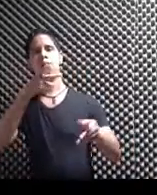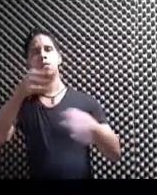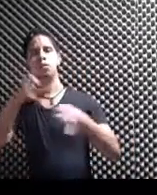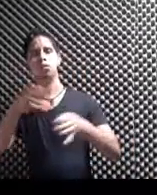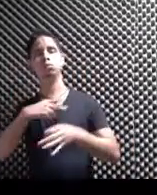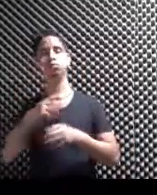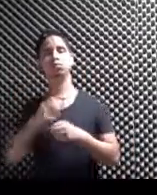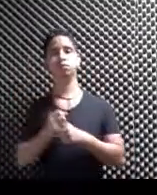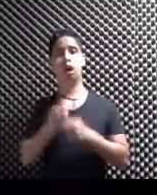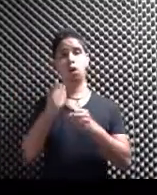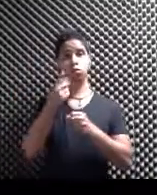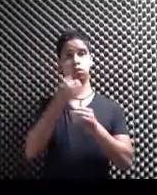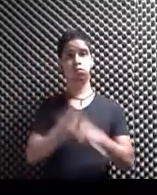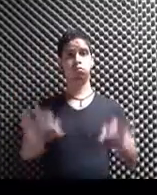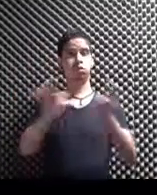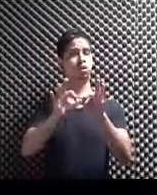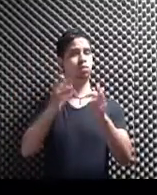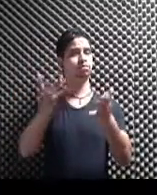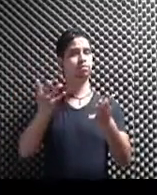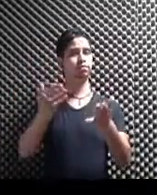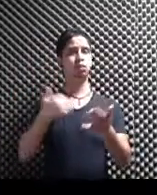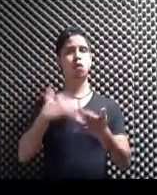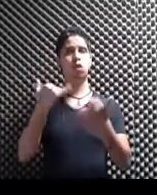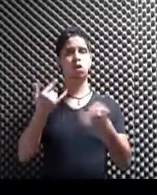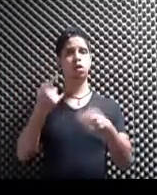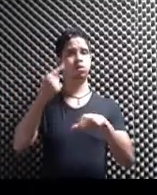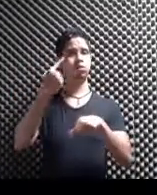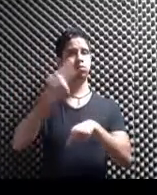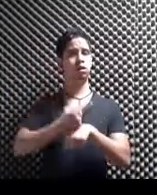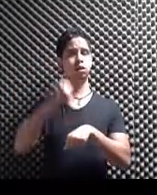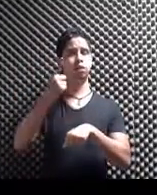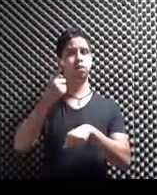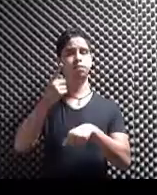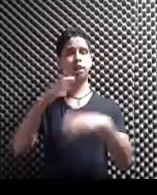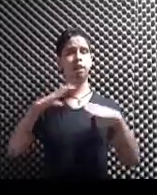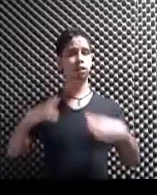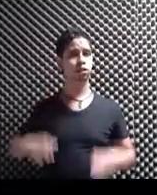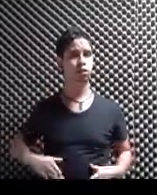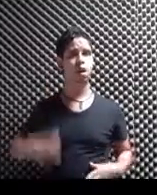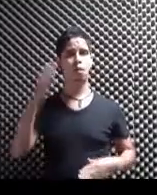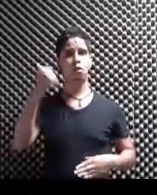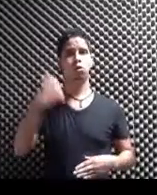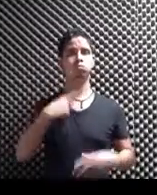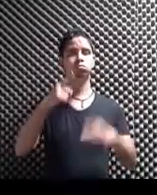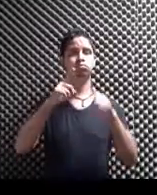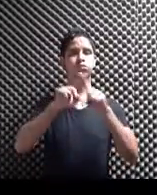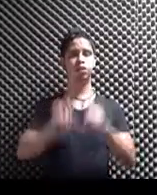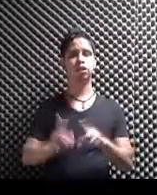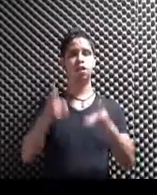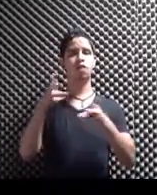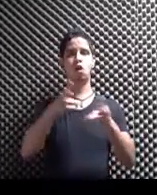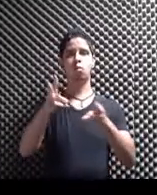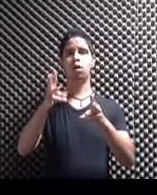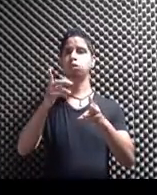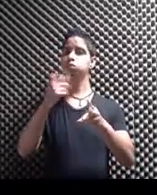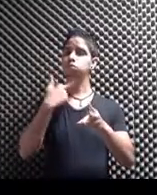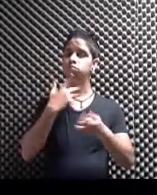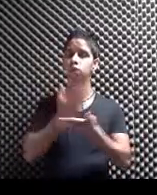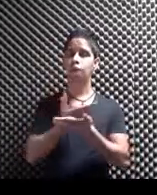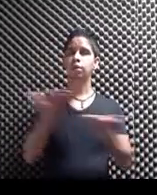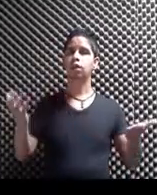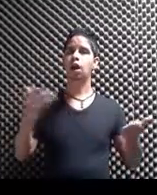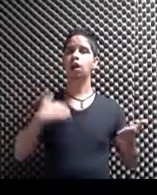hay algo bien importante que es que hoy en día el cliente necesita que por diferentes vías herramientas astrológicas